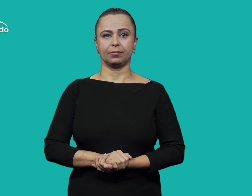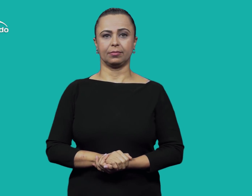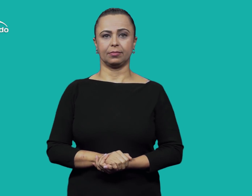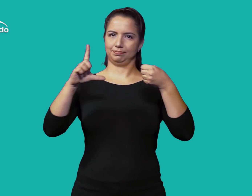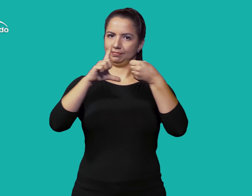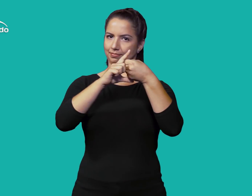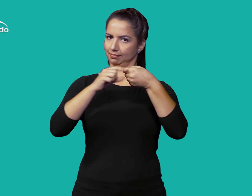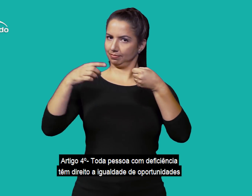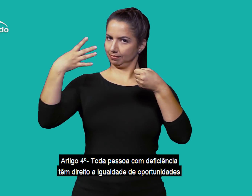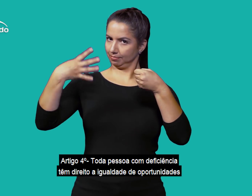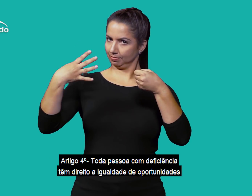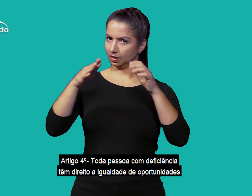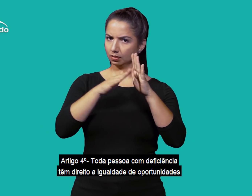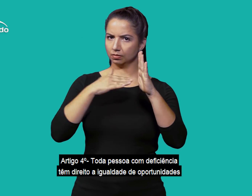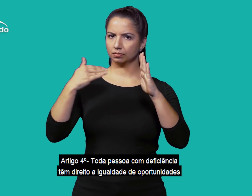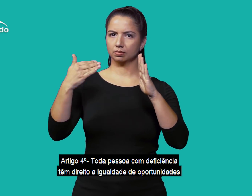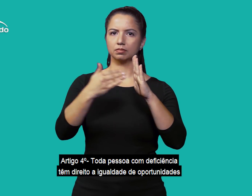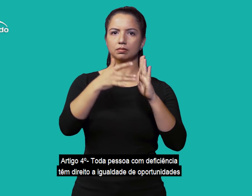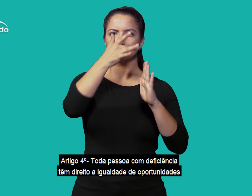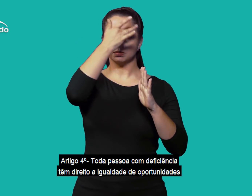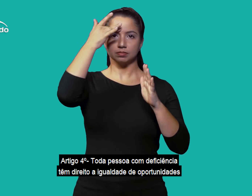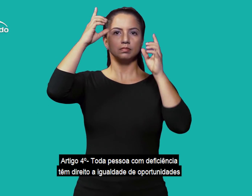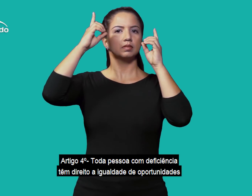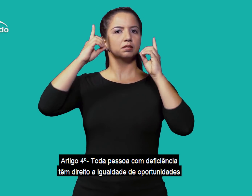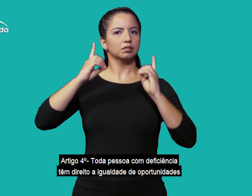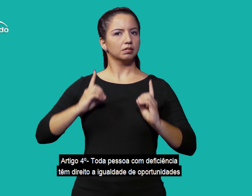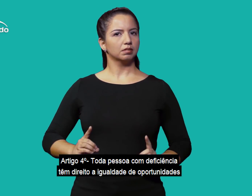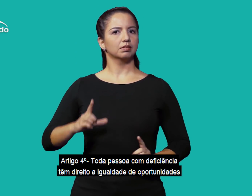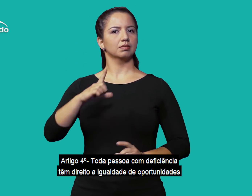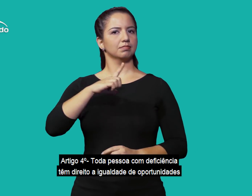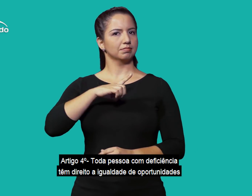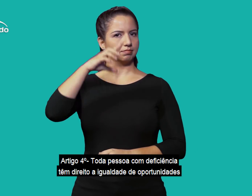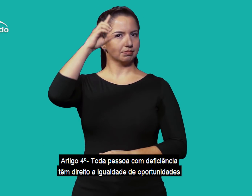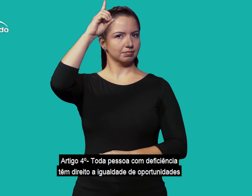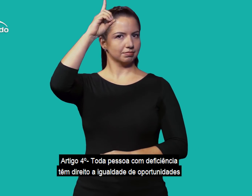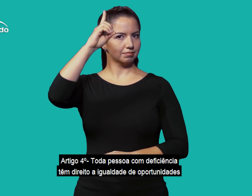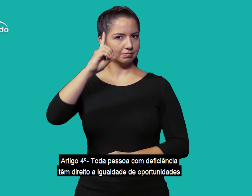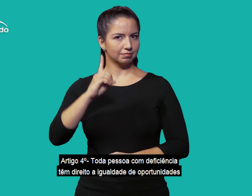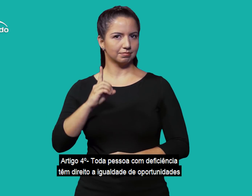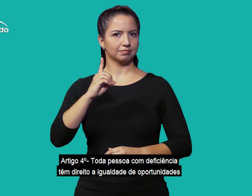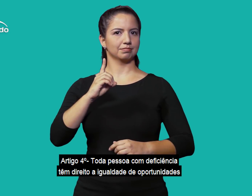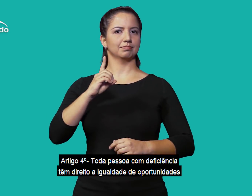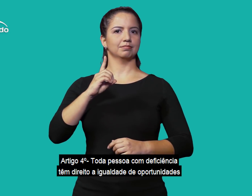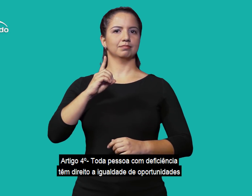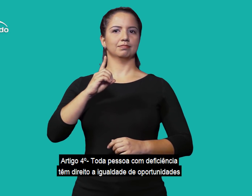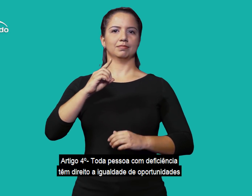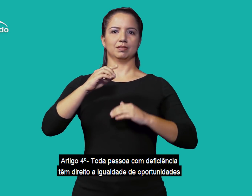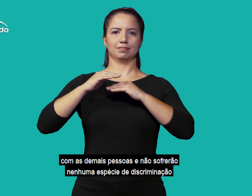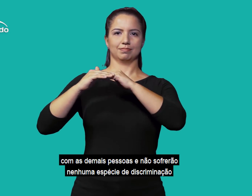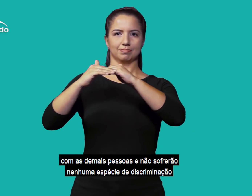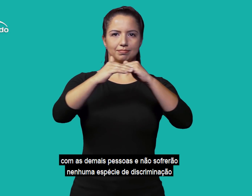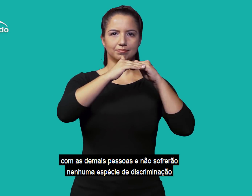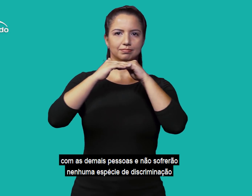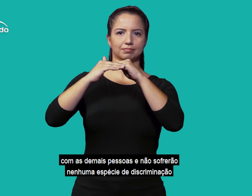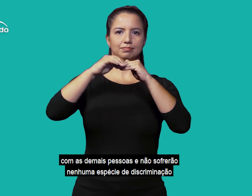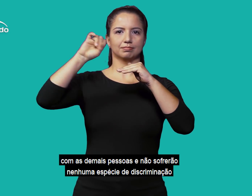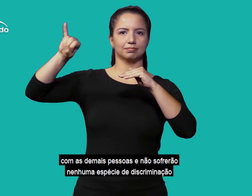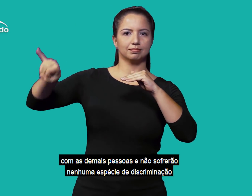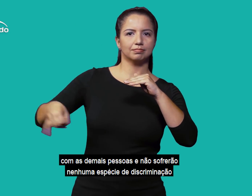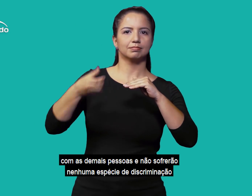artigo 4º toda pessoa com deficiência têm direito à igualdade de oportunidades com as demais pessoas e não